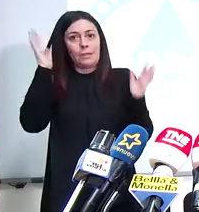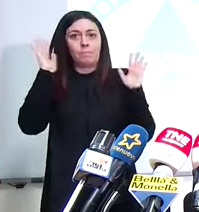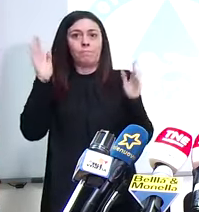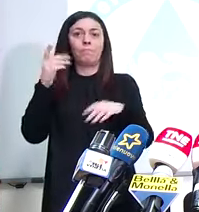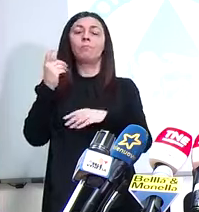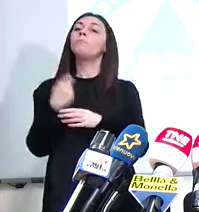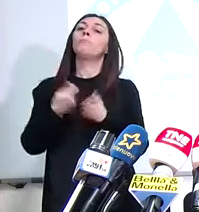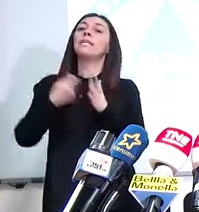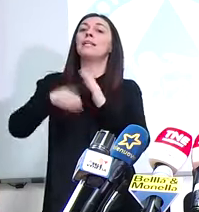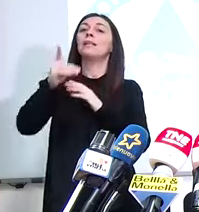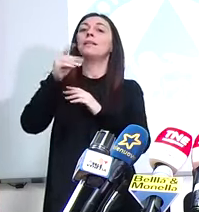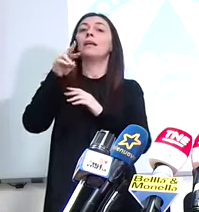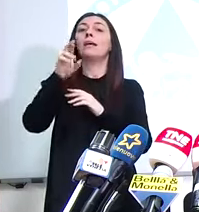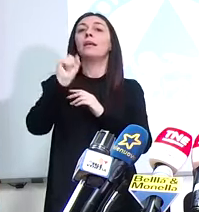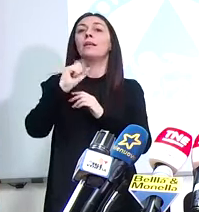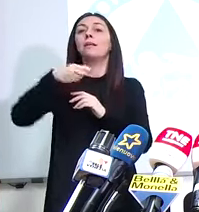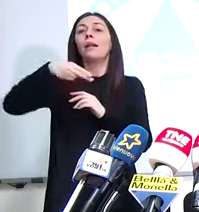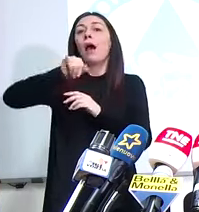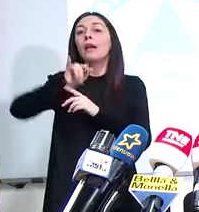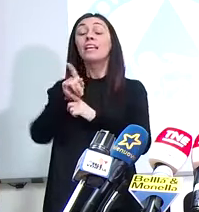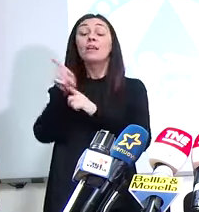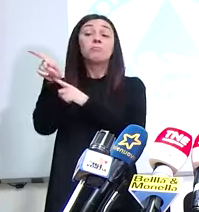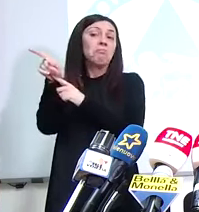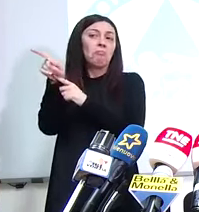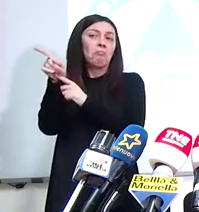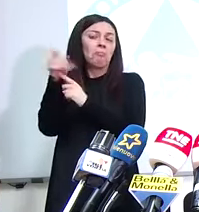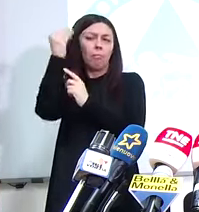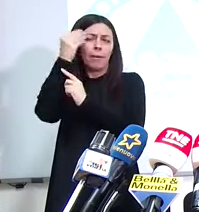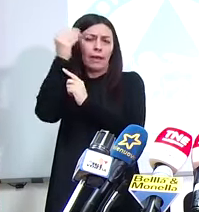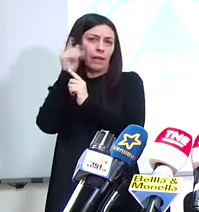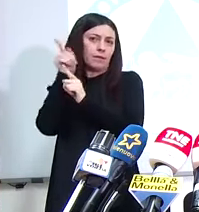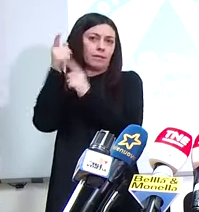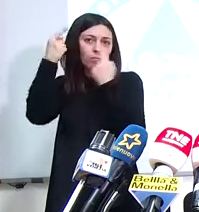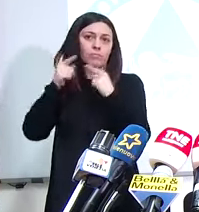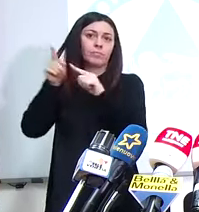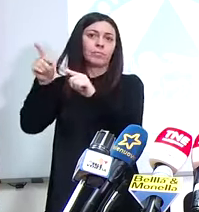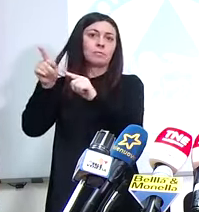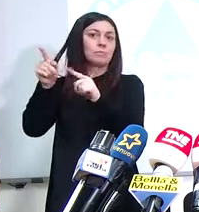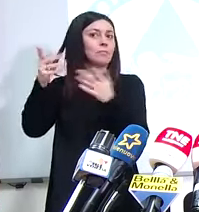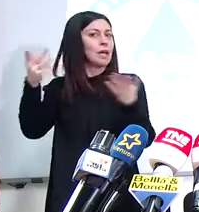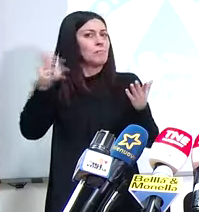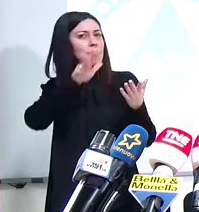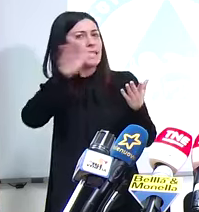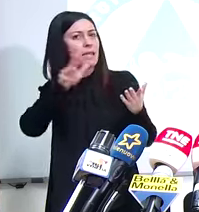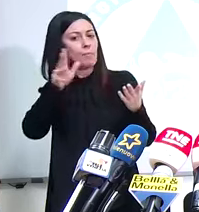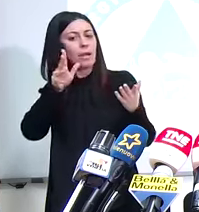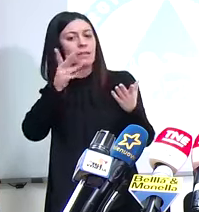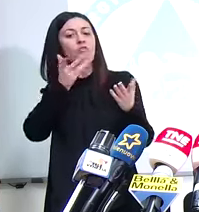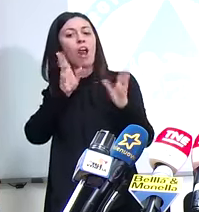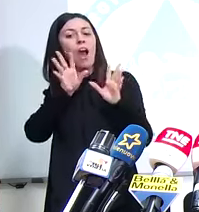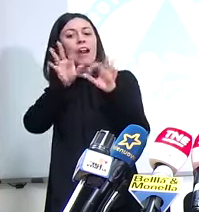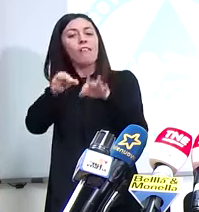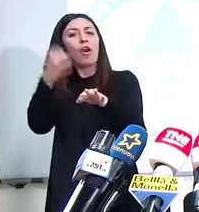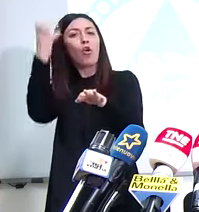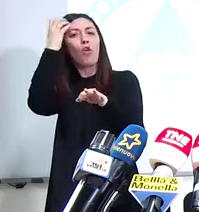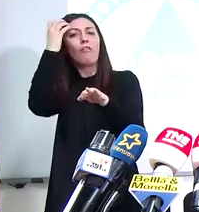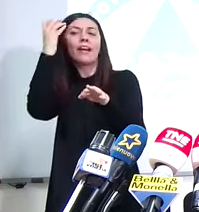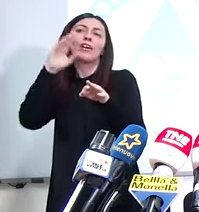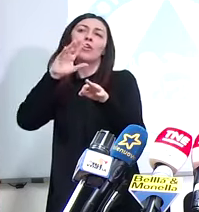valuterà tutte le mi sembra sempre più che si vada verso un governo di unità non come lo fece certo in quella volta